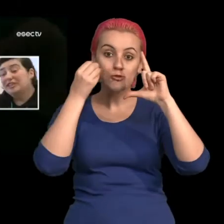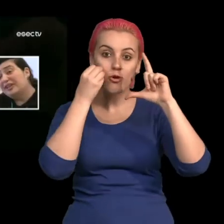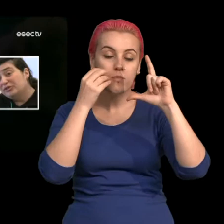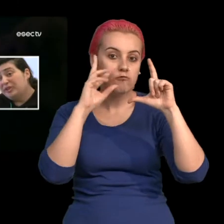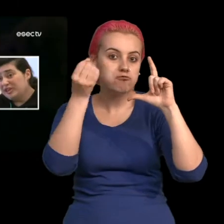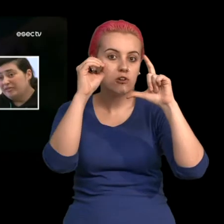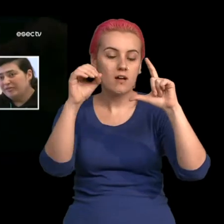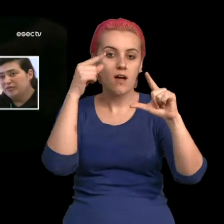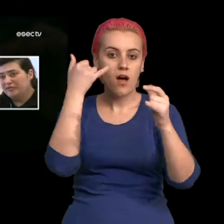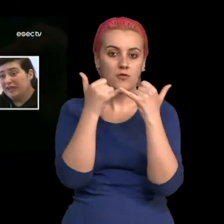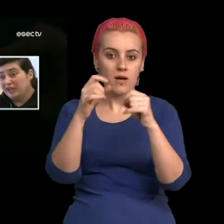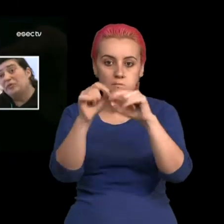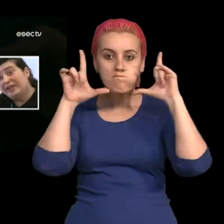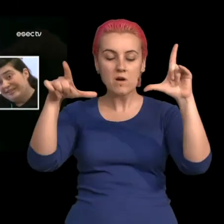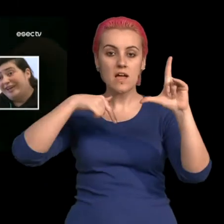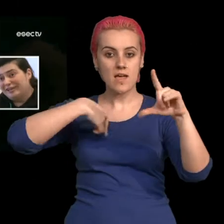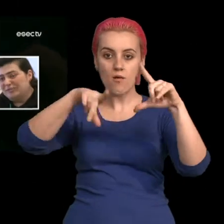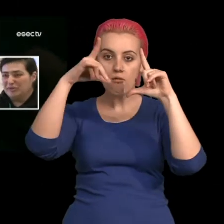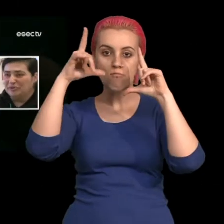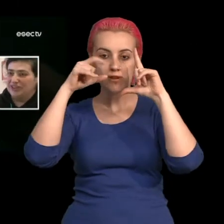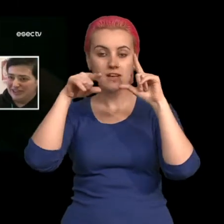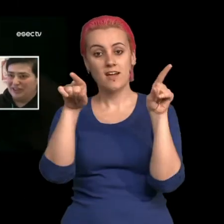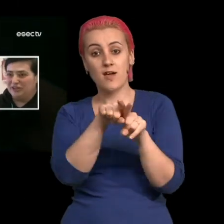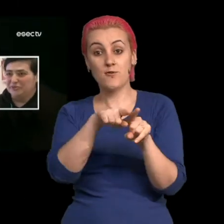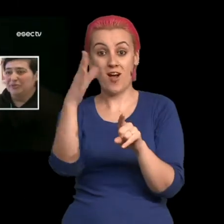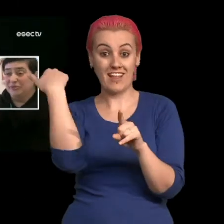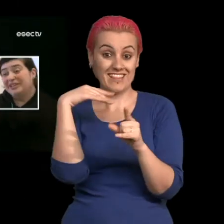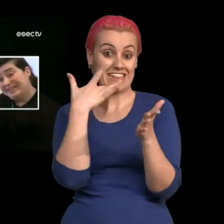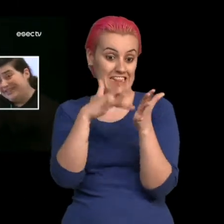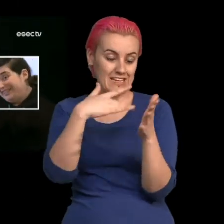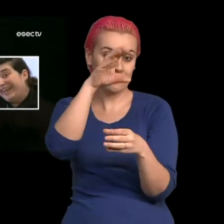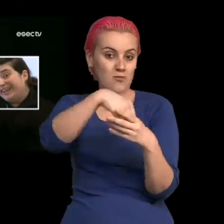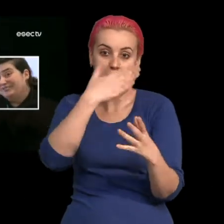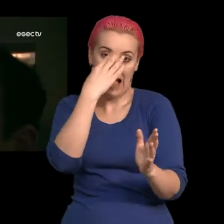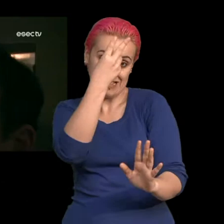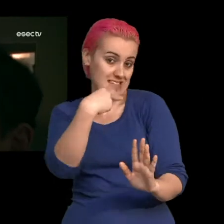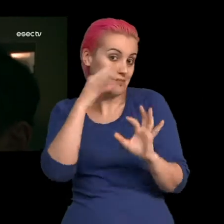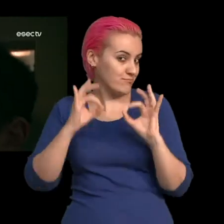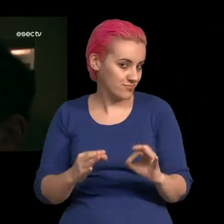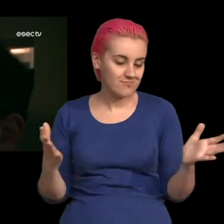E, portanto, na altura em que estava a fotografar, eu era tal como a protagonista do Belladonna, cega.